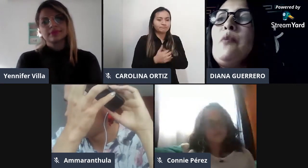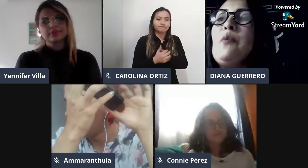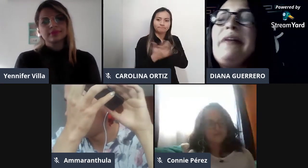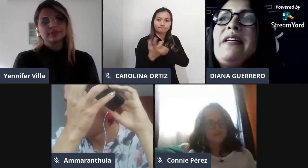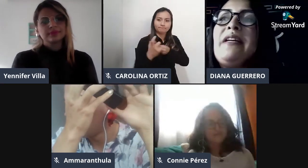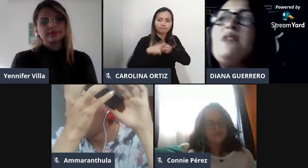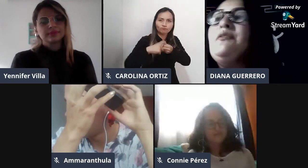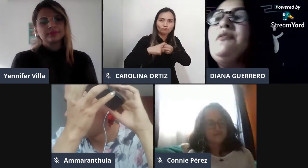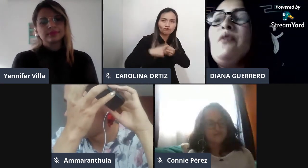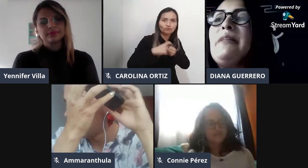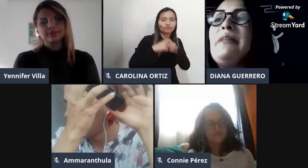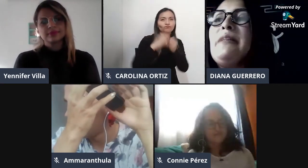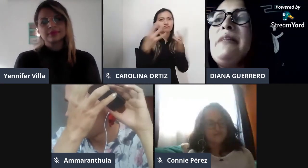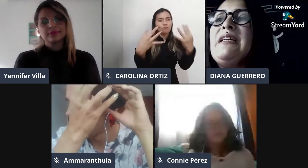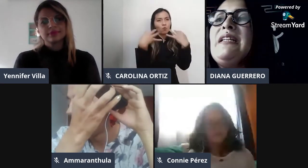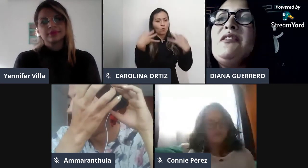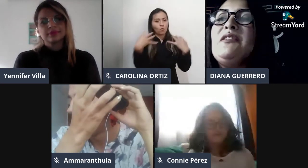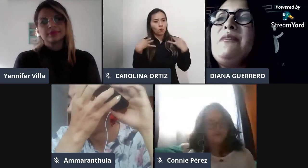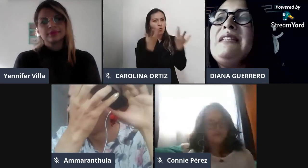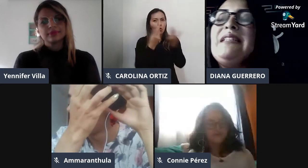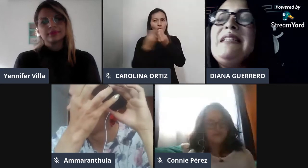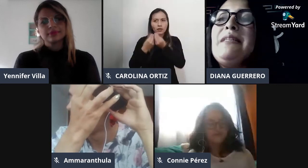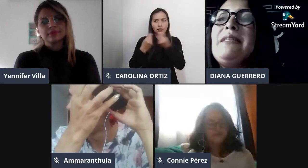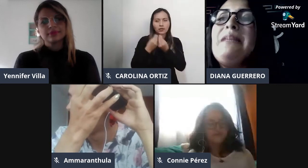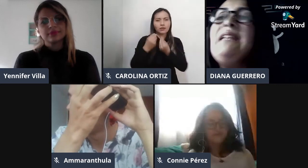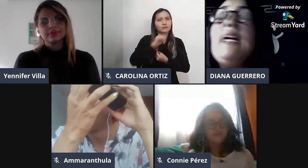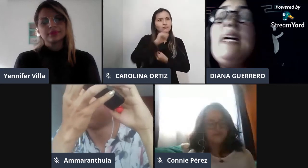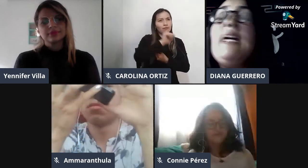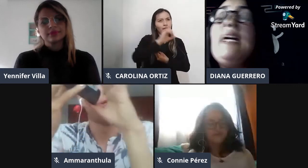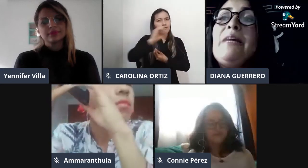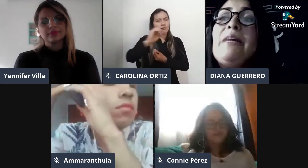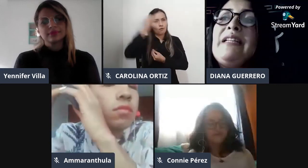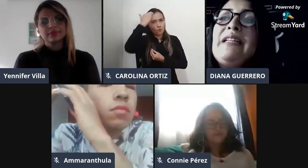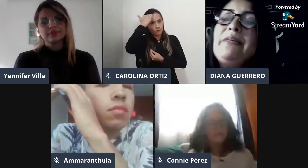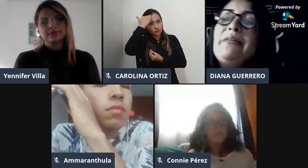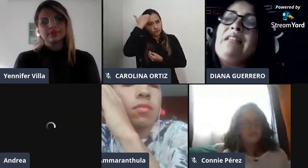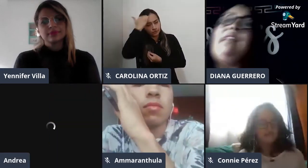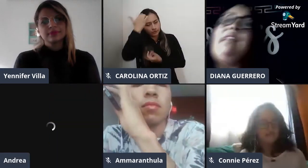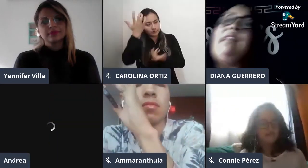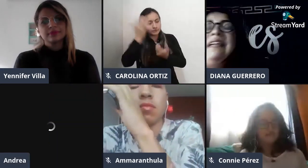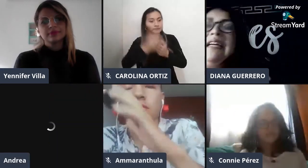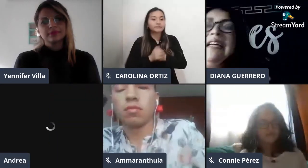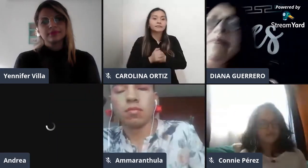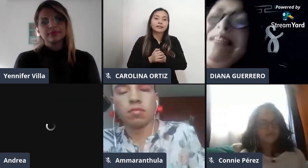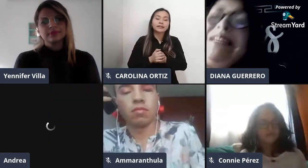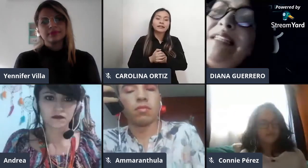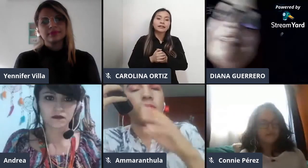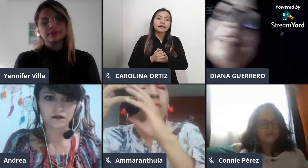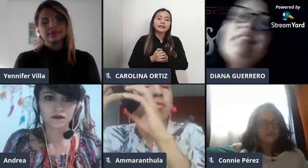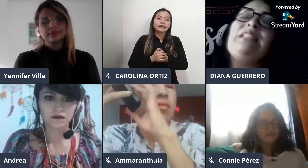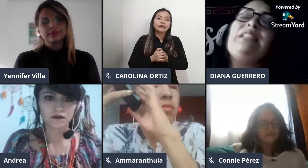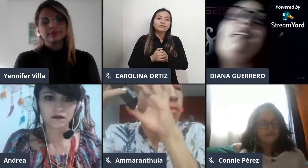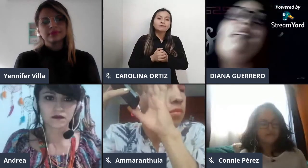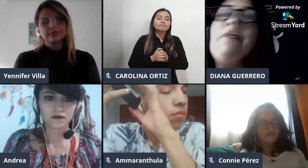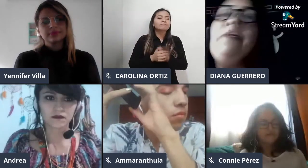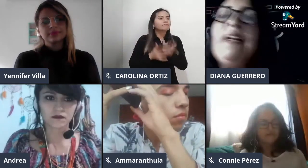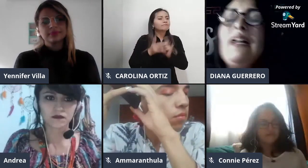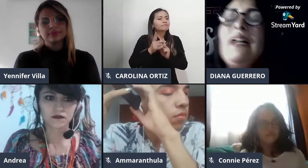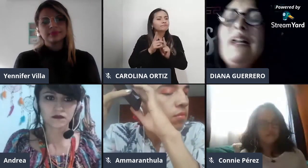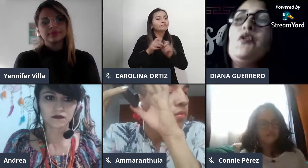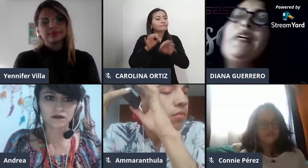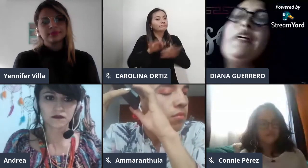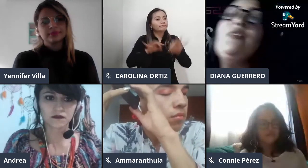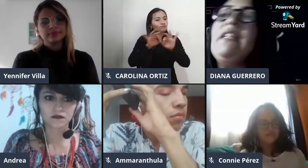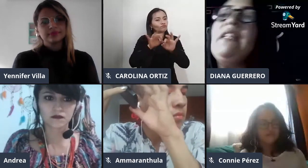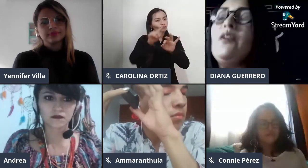los compañeros, compañeras, maestros, maestras y demás, para que también tengan presente que se les enviará a